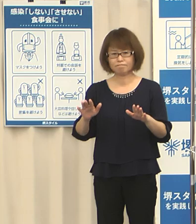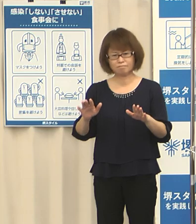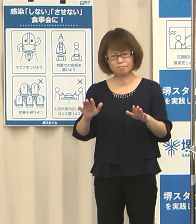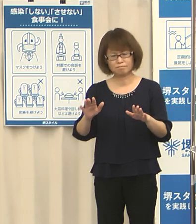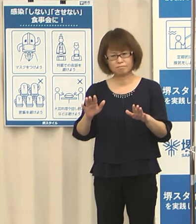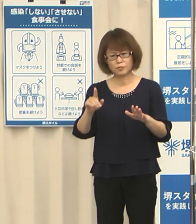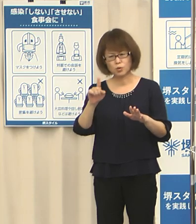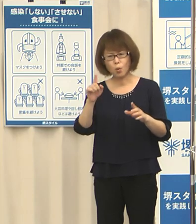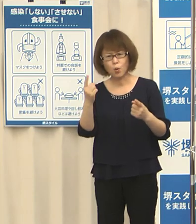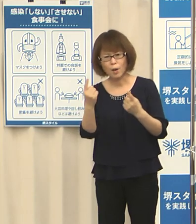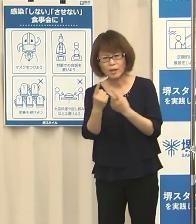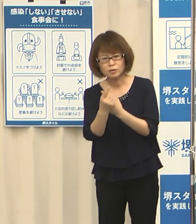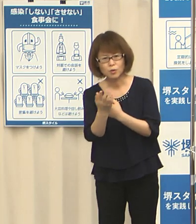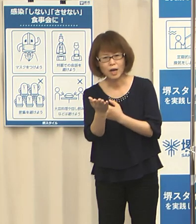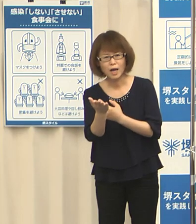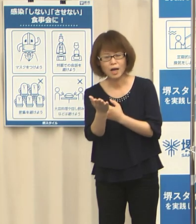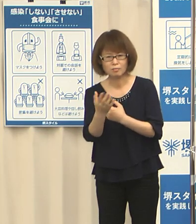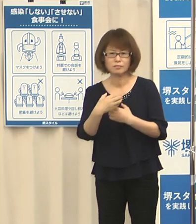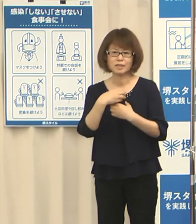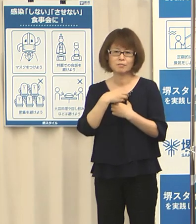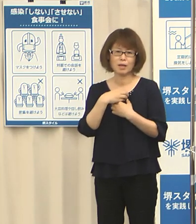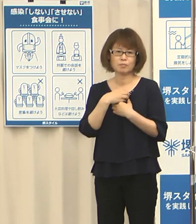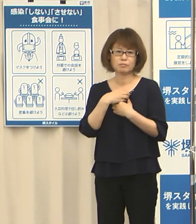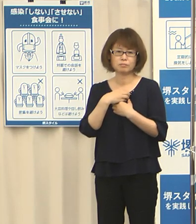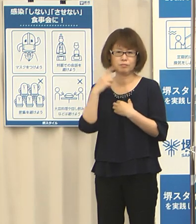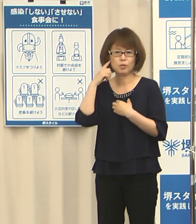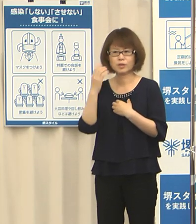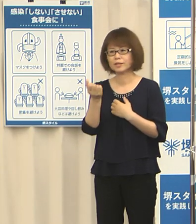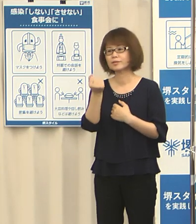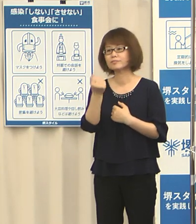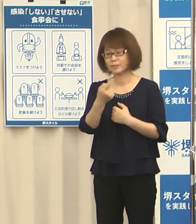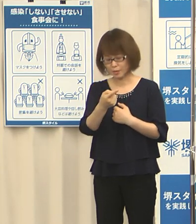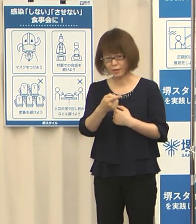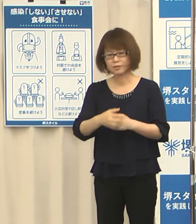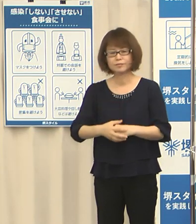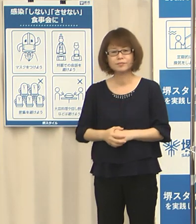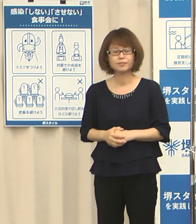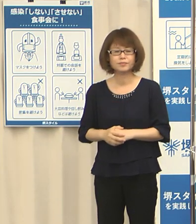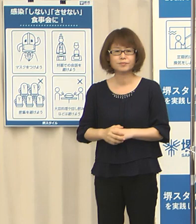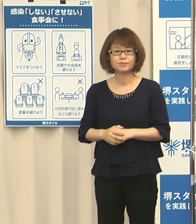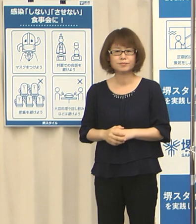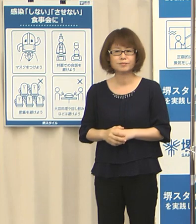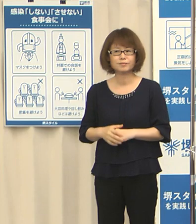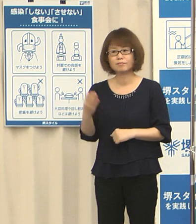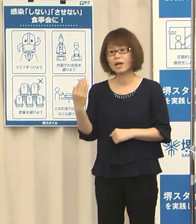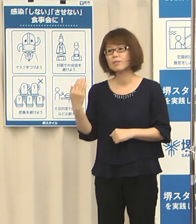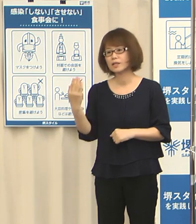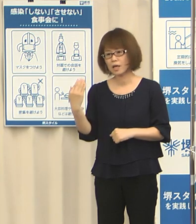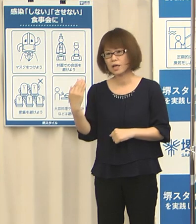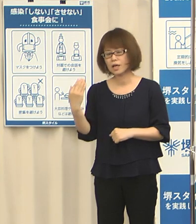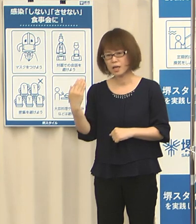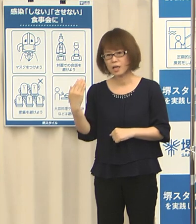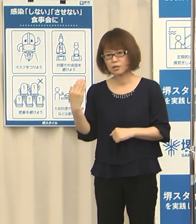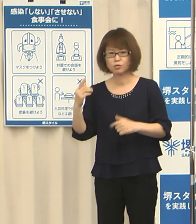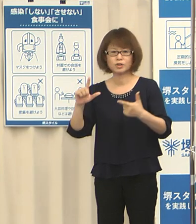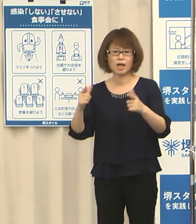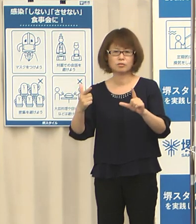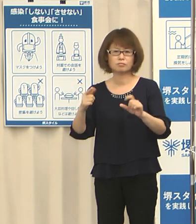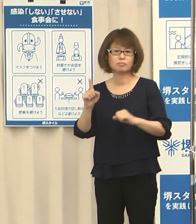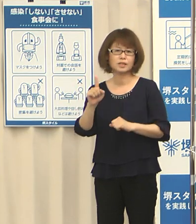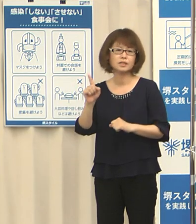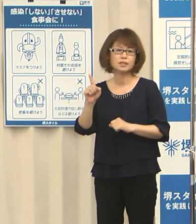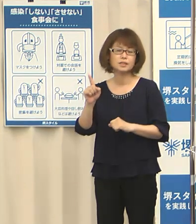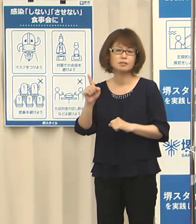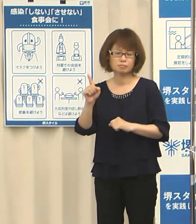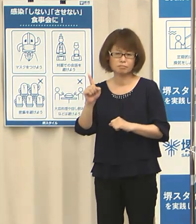というところを危機感を持って私も考えております。これまでの状況と違うところ、それは